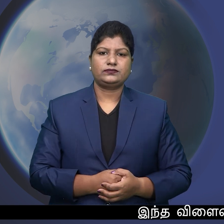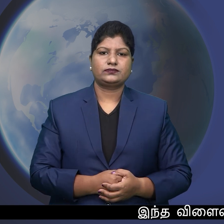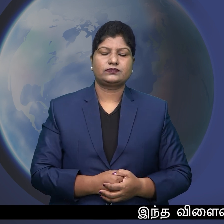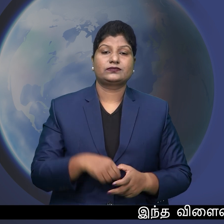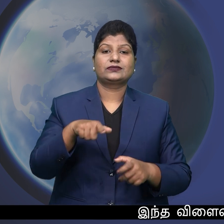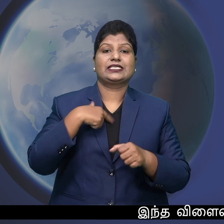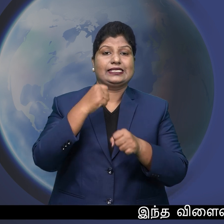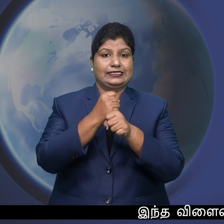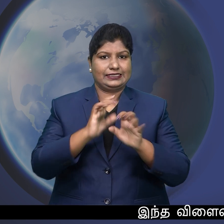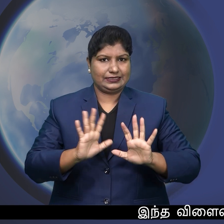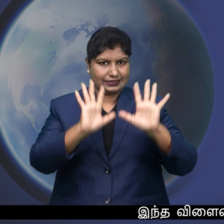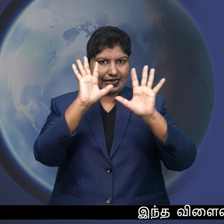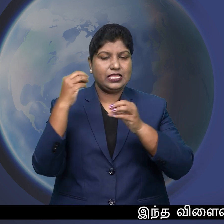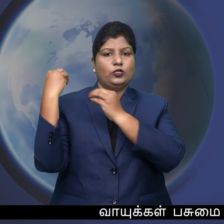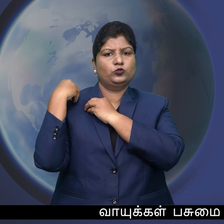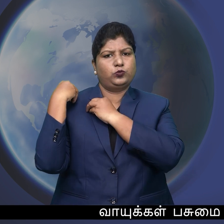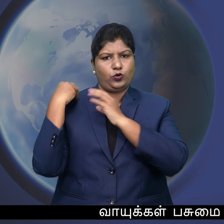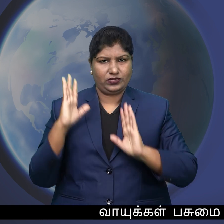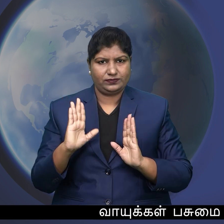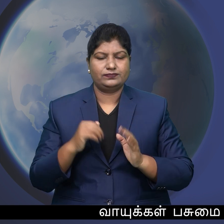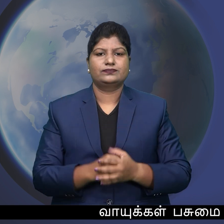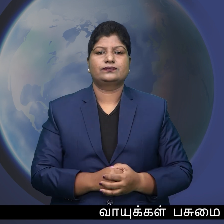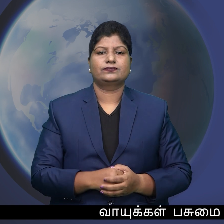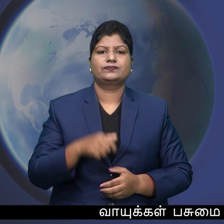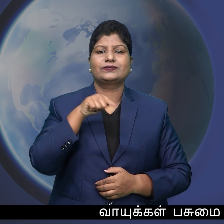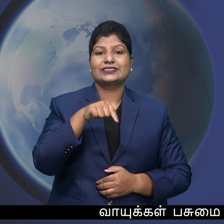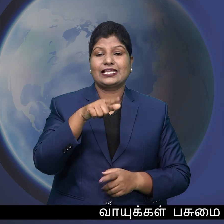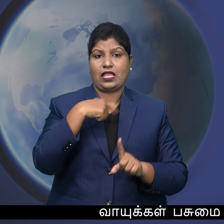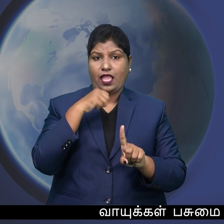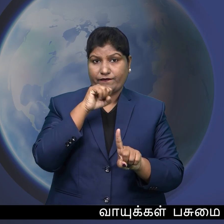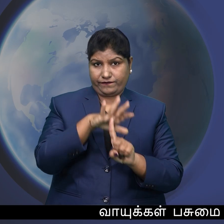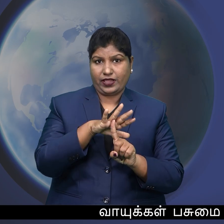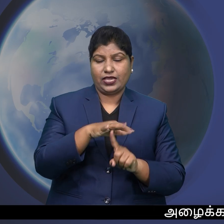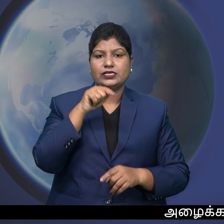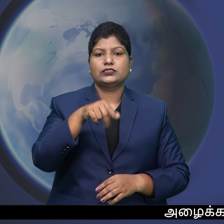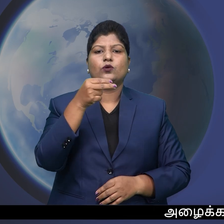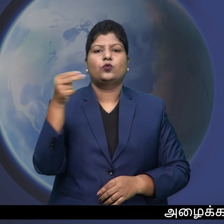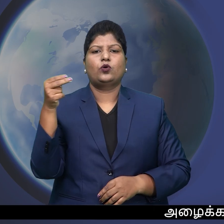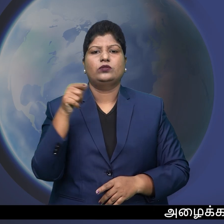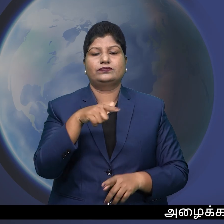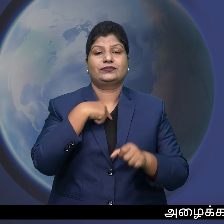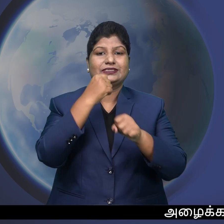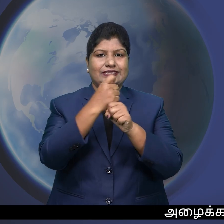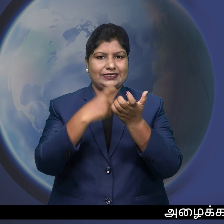இந்த விளைவுக்கு காரணமான வாயுக்கள் பசுமையில்ல வாயுக்கள் என்று அழைக்கப்படுகின்றன.